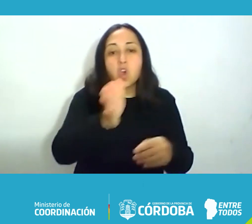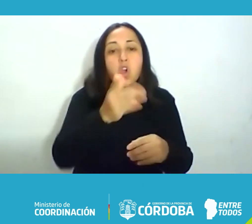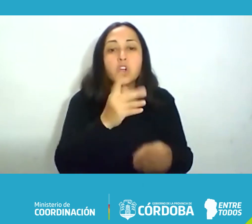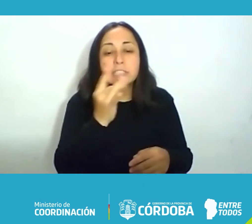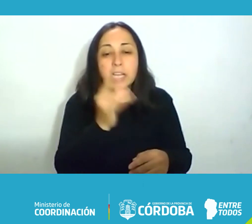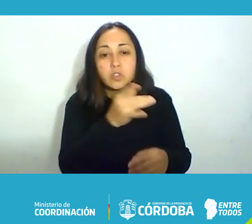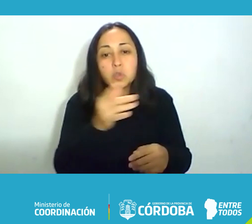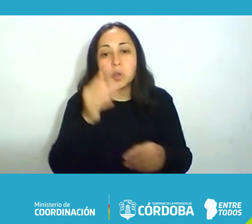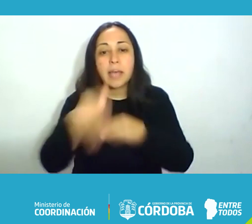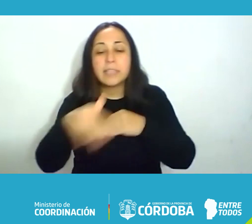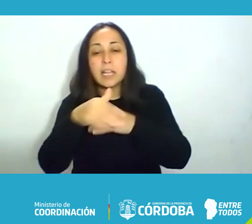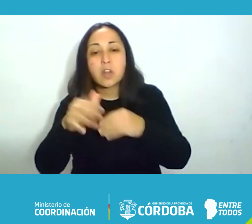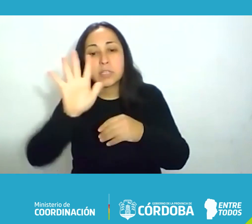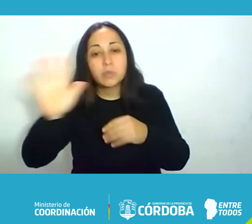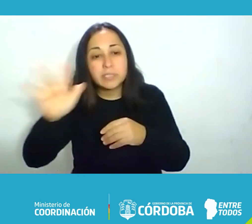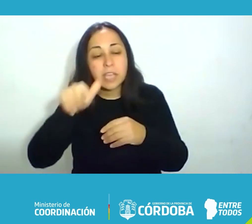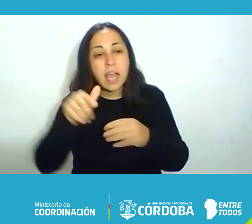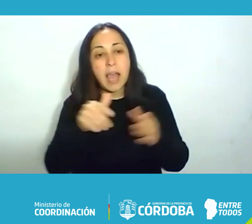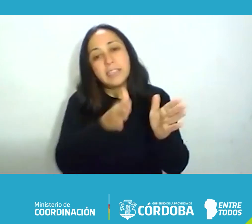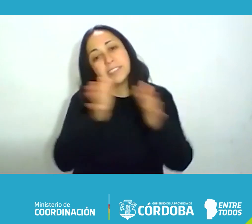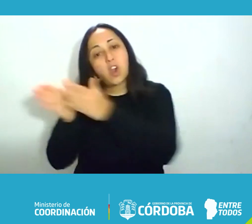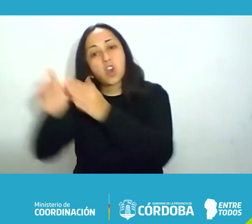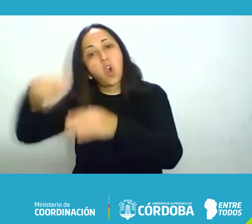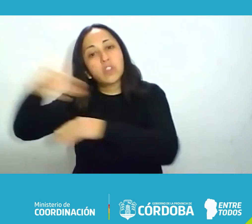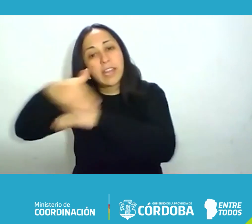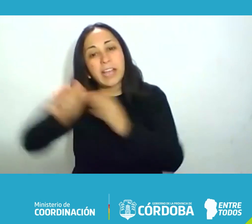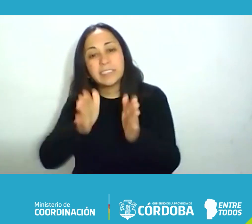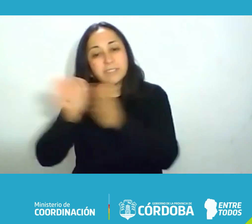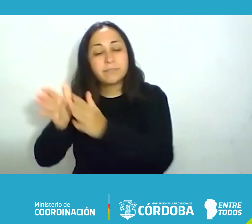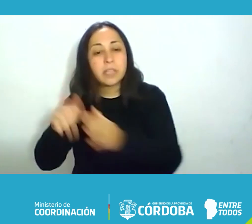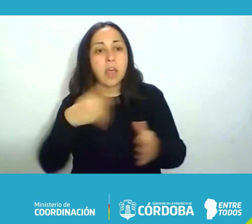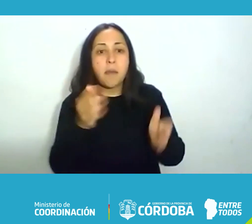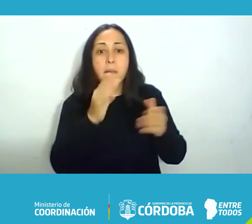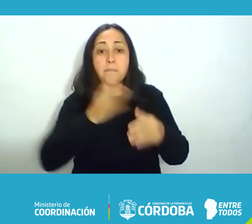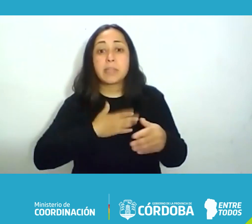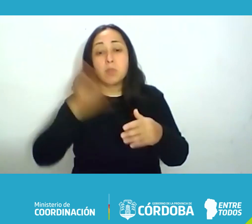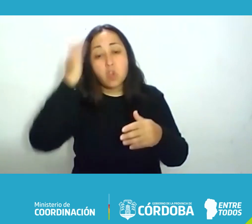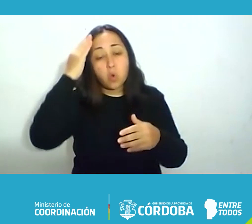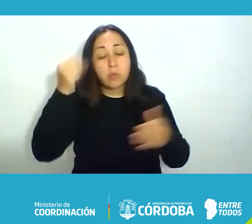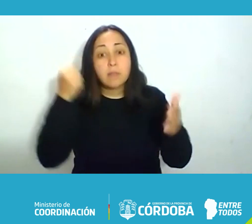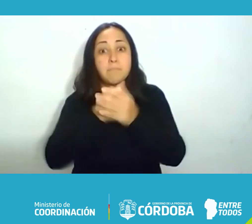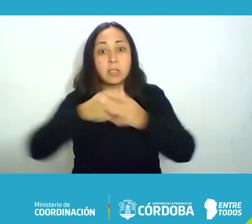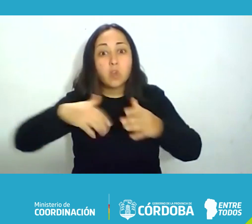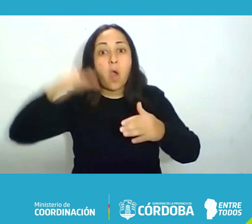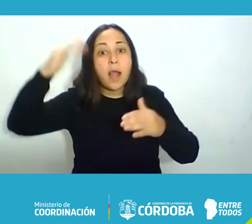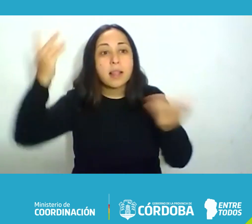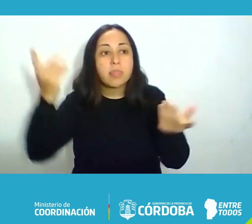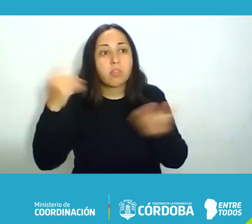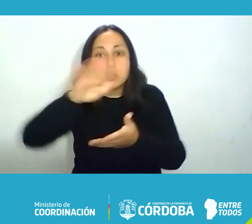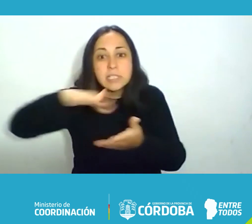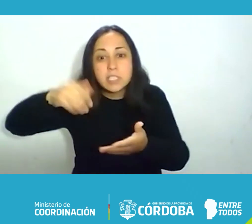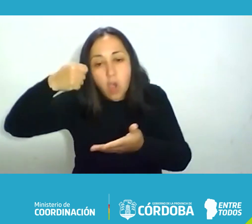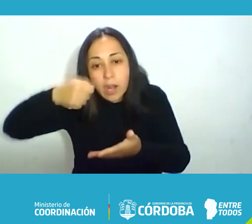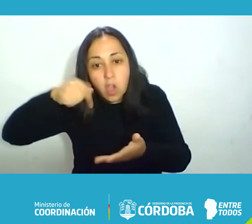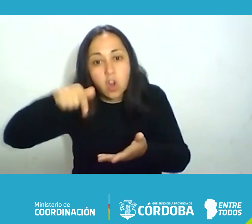Allí afectaba un gran manchón de bosque, por eso se corrió la traza hacia otra calle. El patrimonio cultural tiene impacto alto por tener sitios arqueológicos. El pueblo